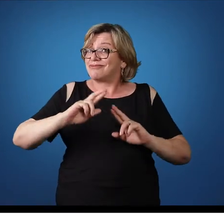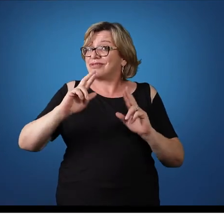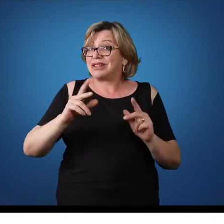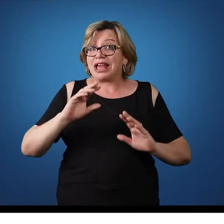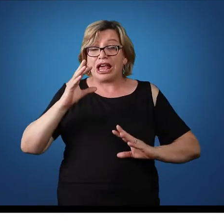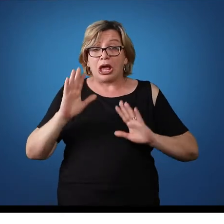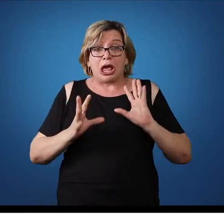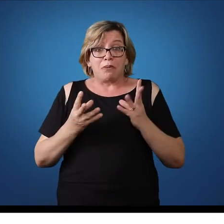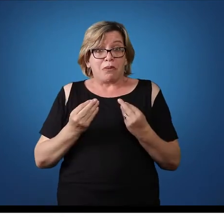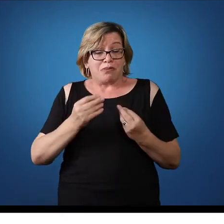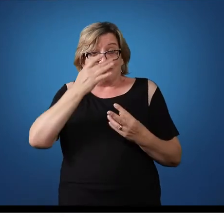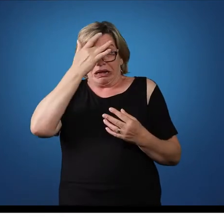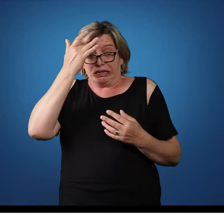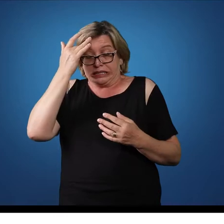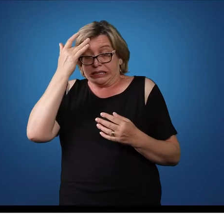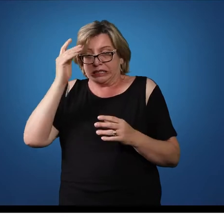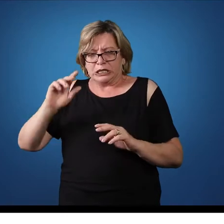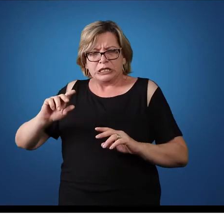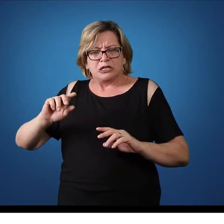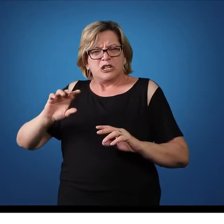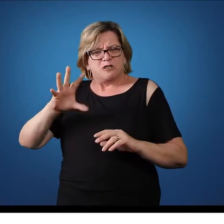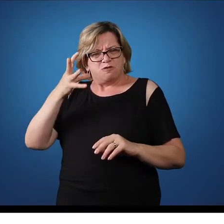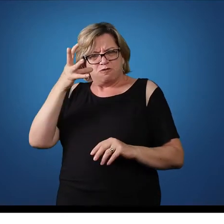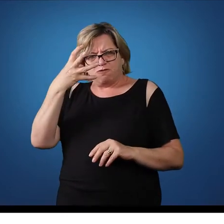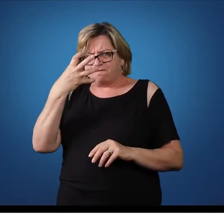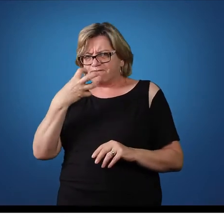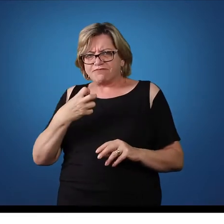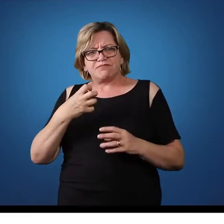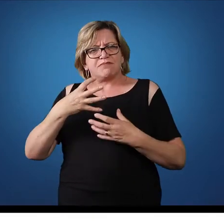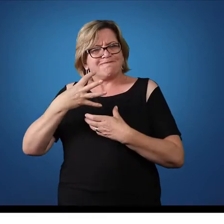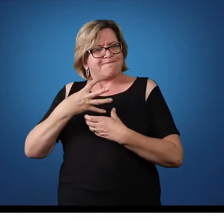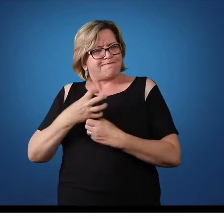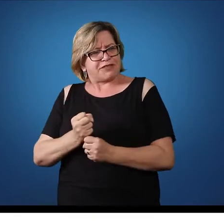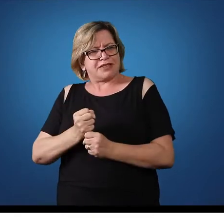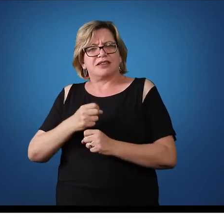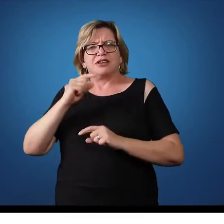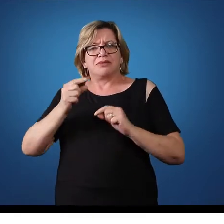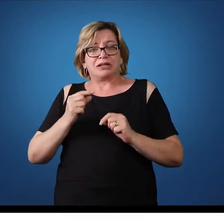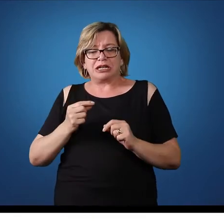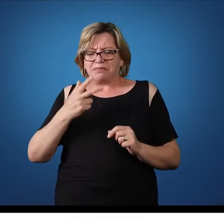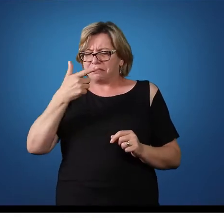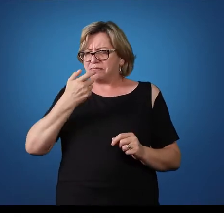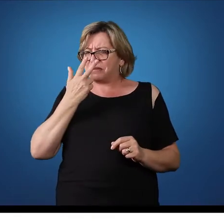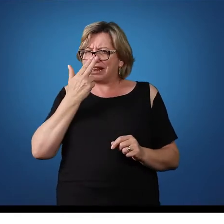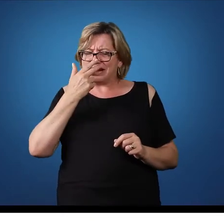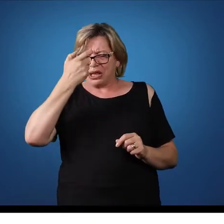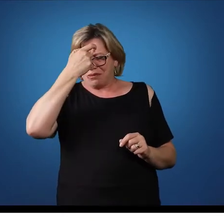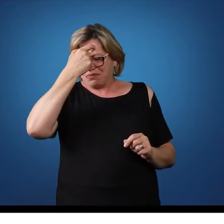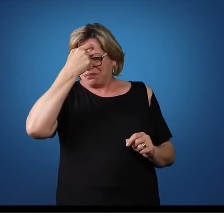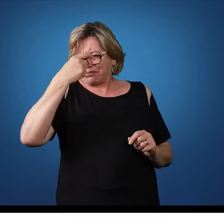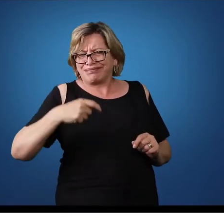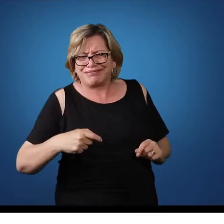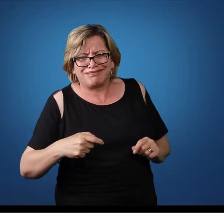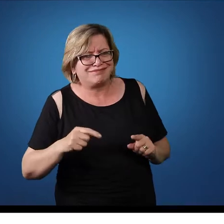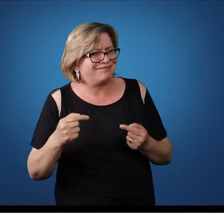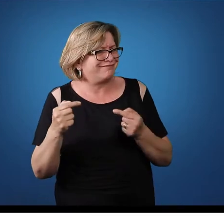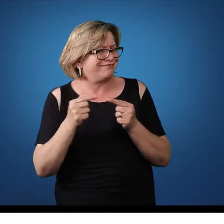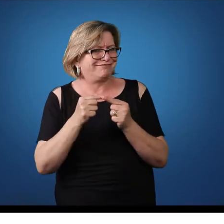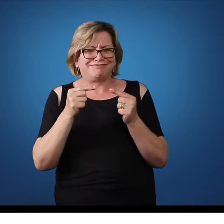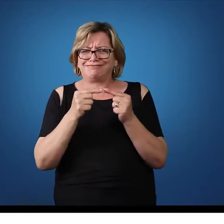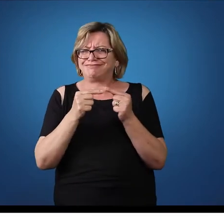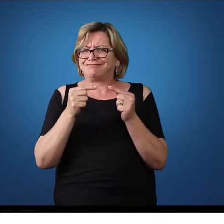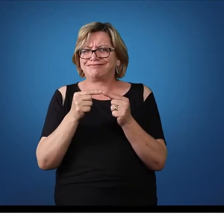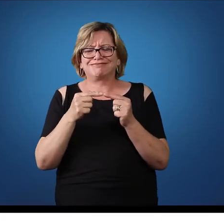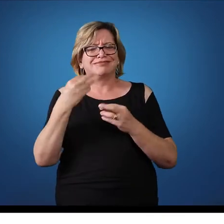pessoas se sentiram ofendidas porque aquilo lá chocava a moralidade, as práticas com as quais eles foram